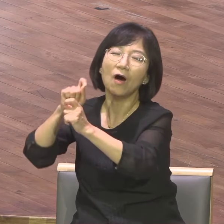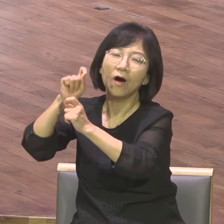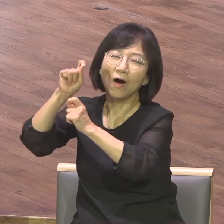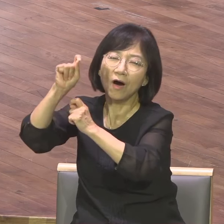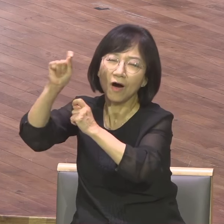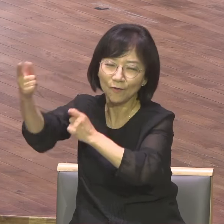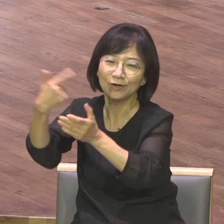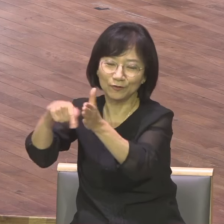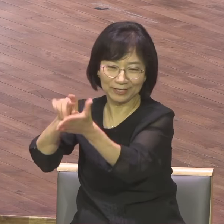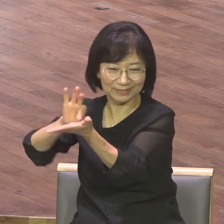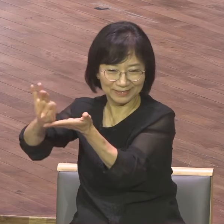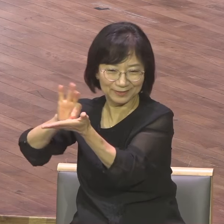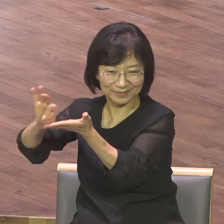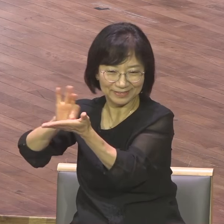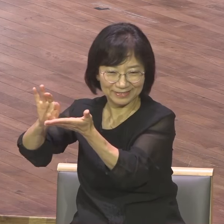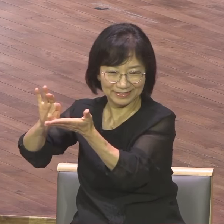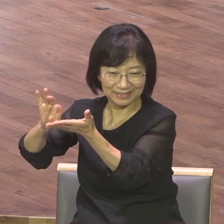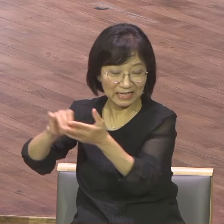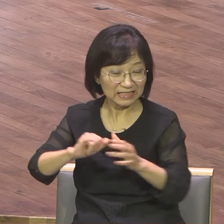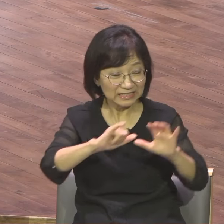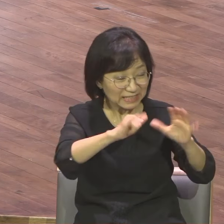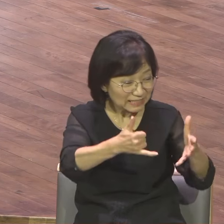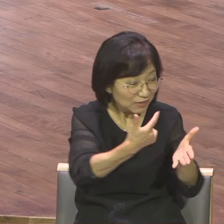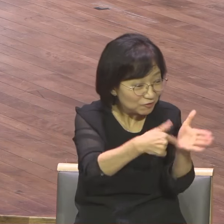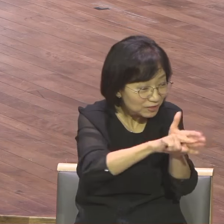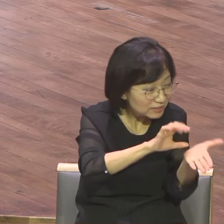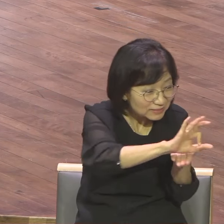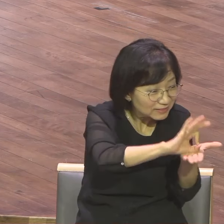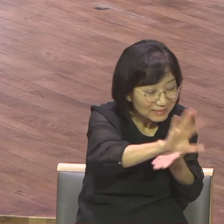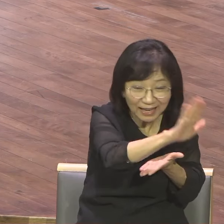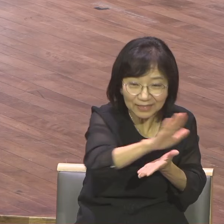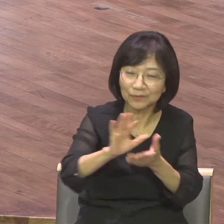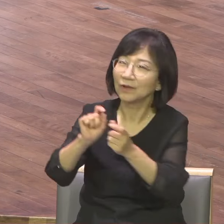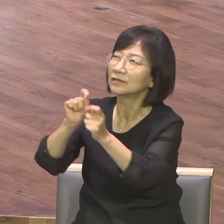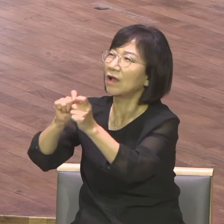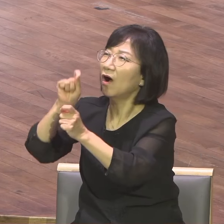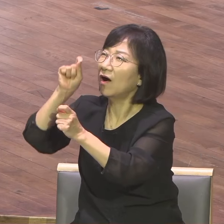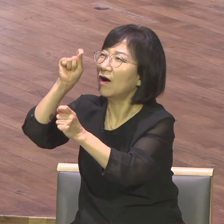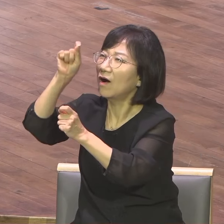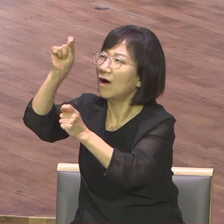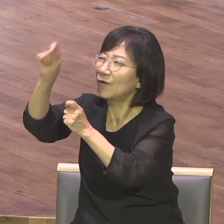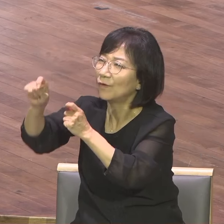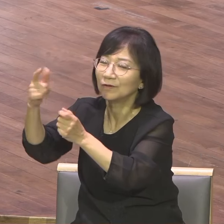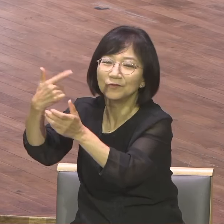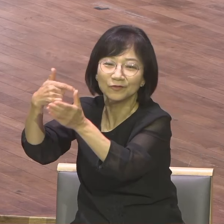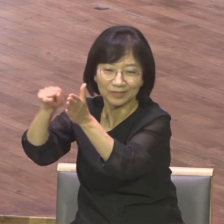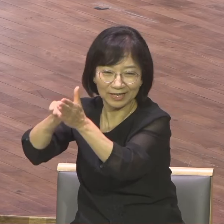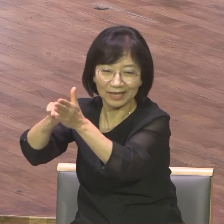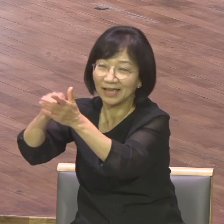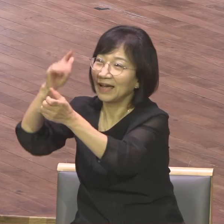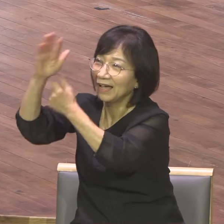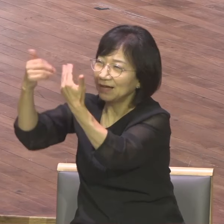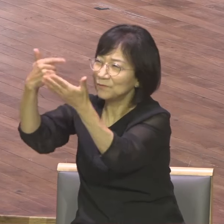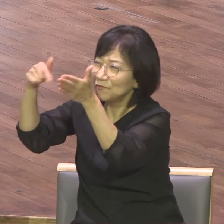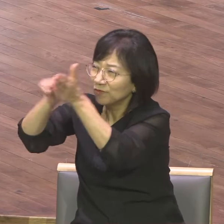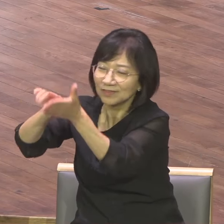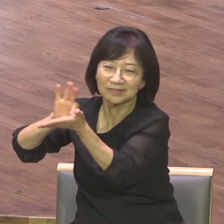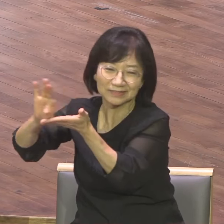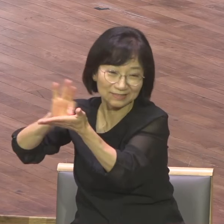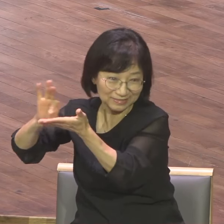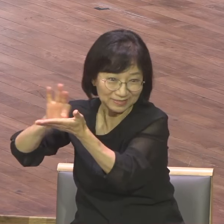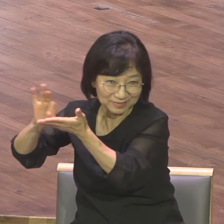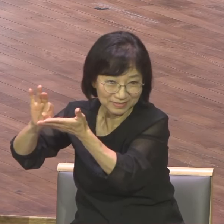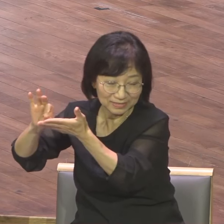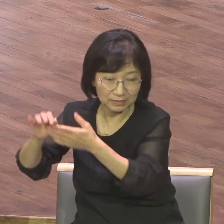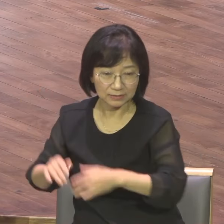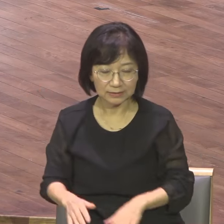거예요. 아멘. 영혼을 위한 투자. 하나님을 위해서 드리면 영원한 거예요.